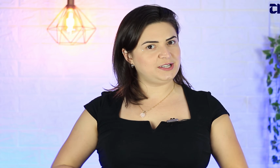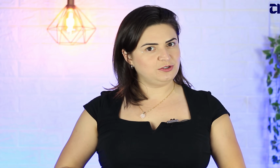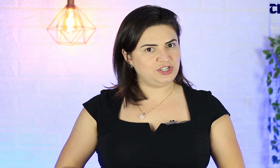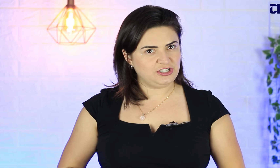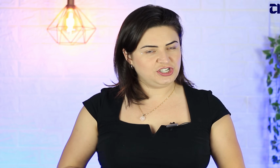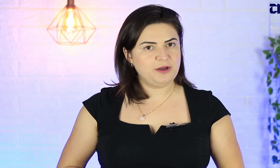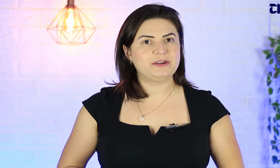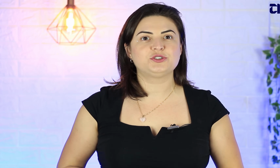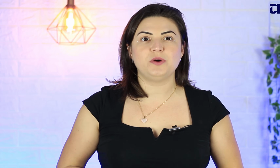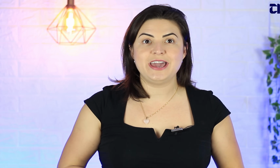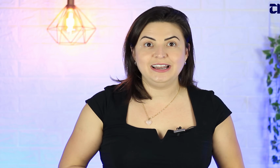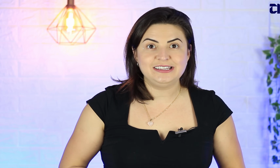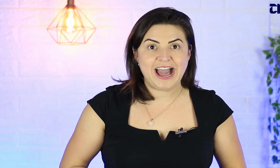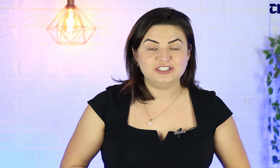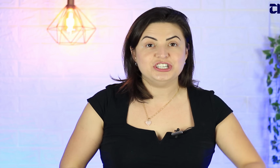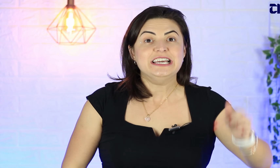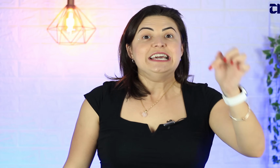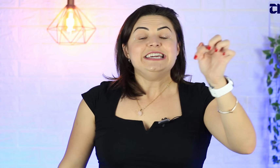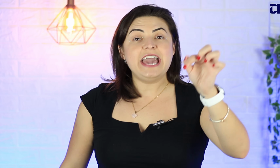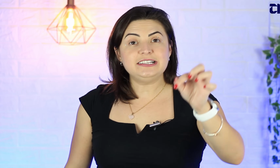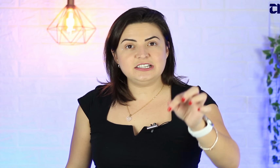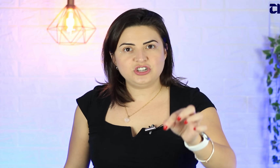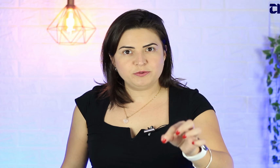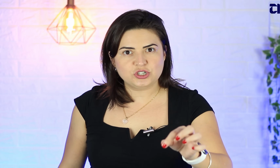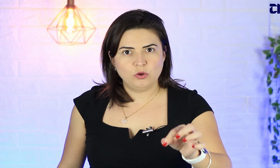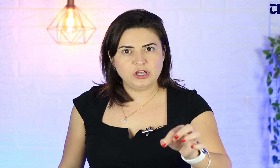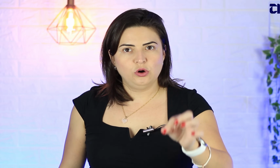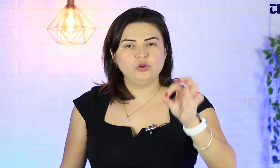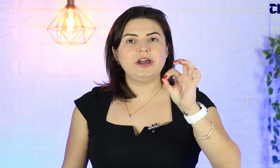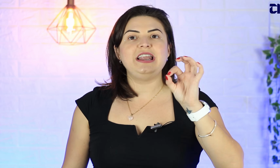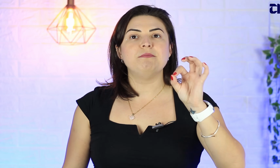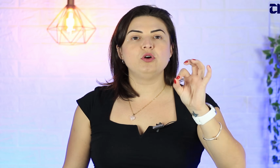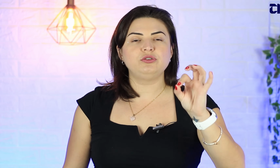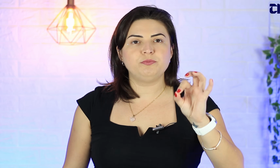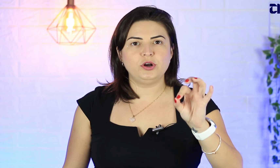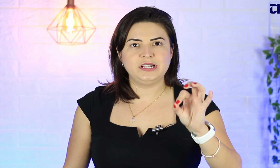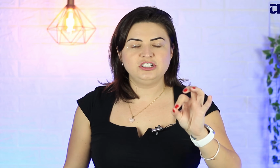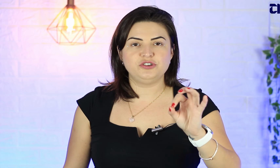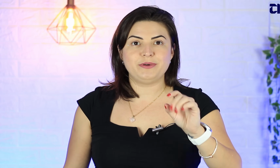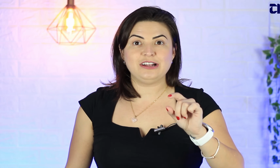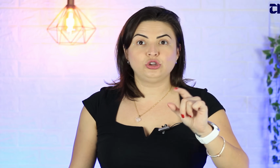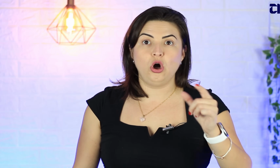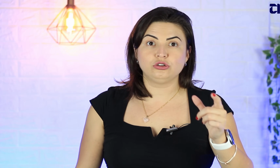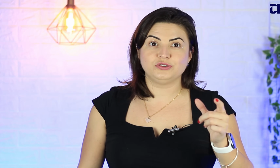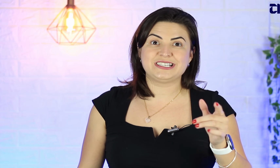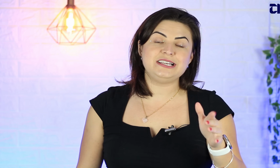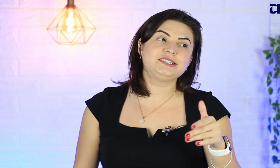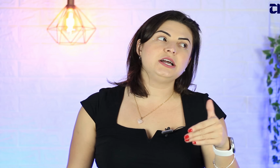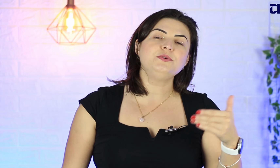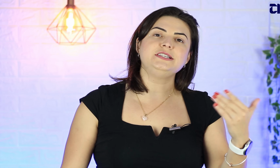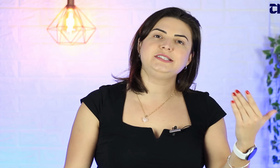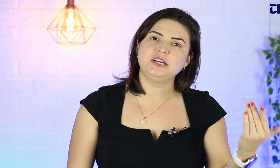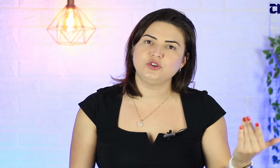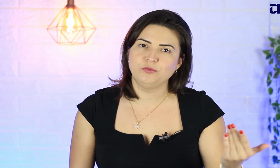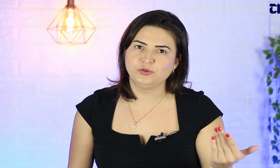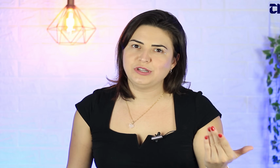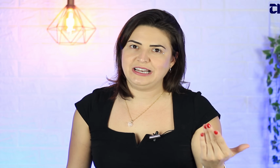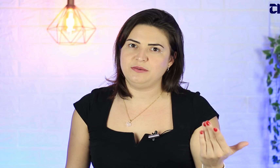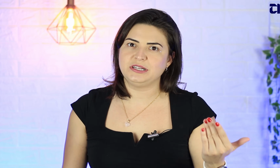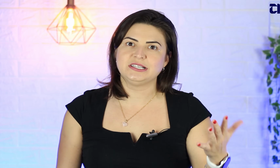o seu dia a dia, para a sua realidade. E esse tipo de conteúdo, ele é muito importante para todos que estão iniciando no mundo da Libras,